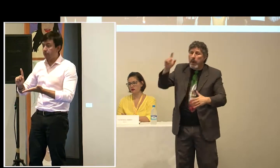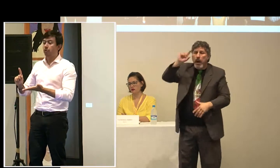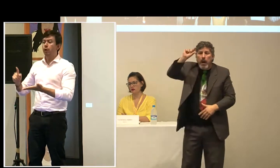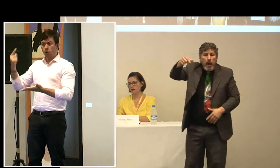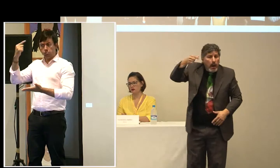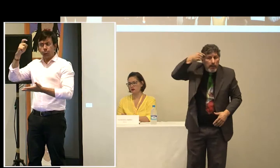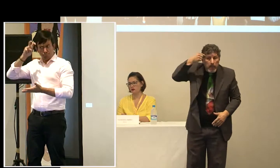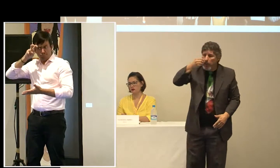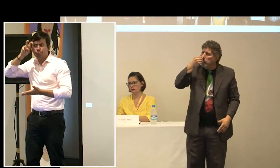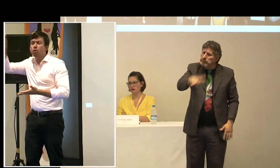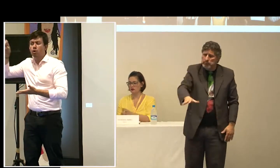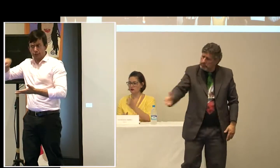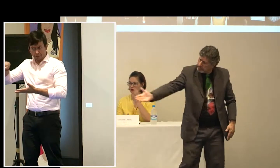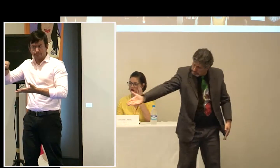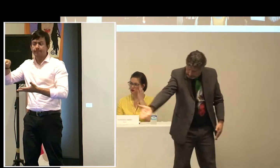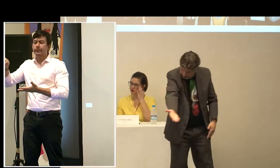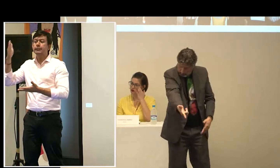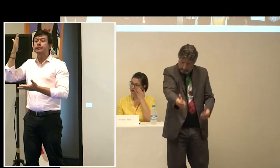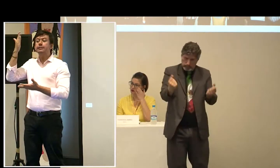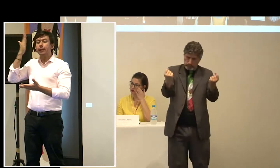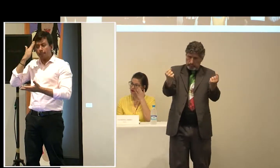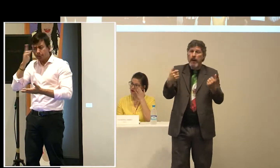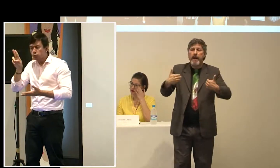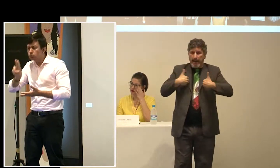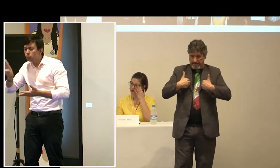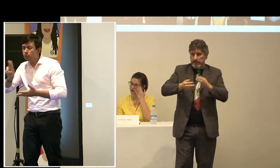Alguns surdos não sabem ler, não sabem escrever.